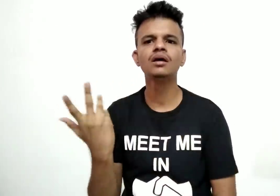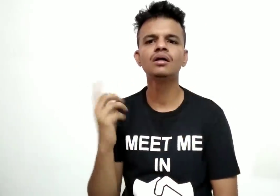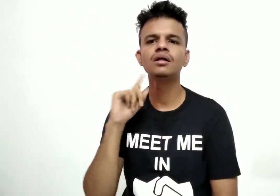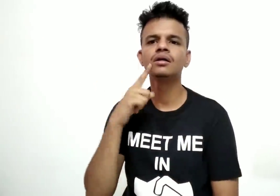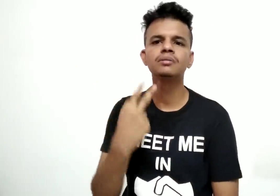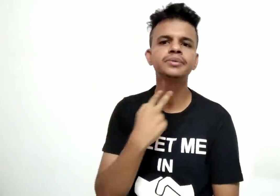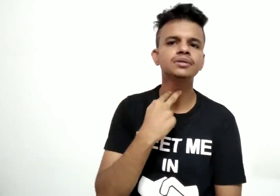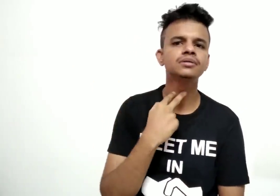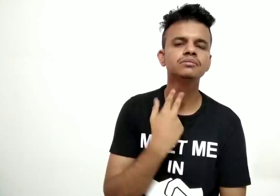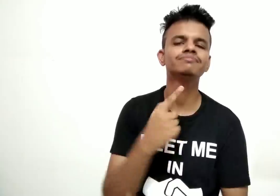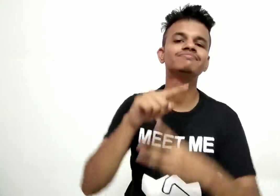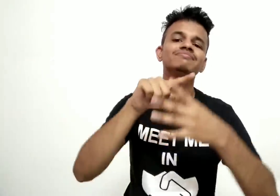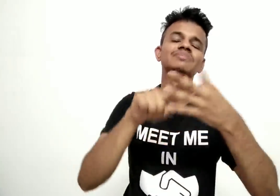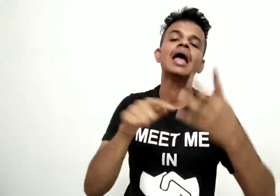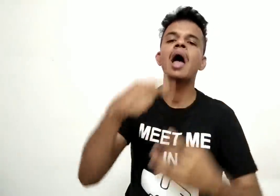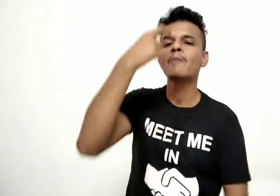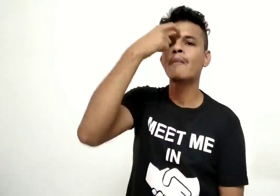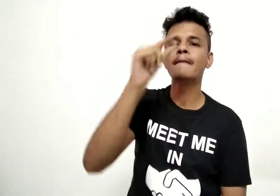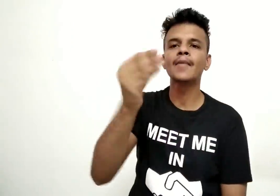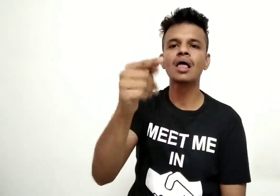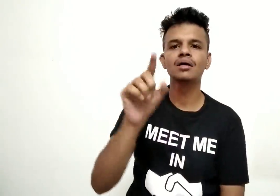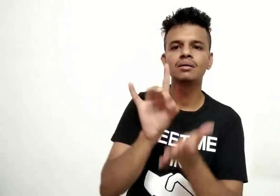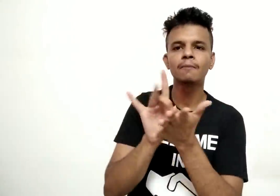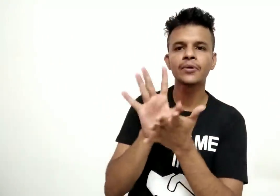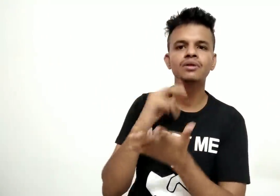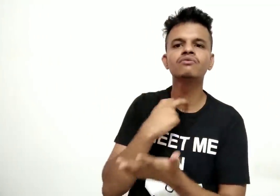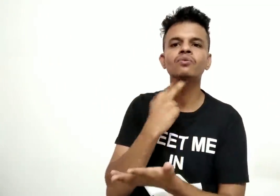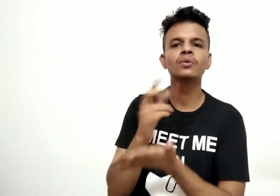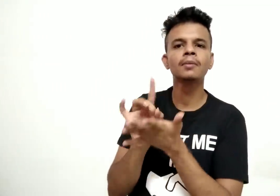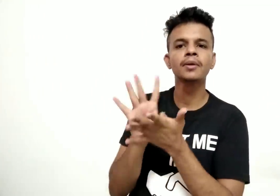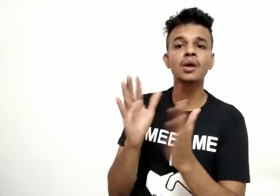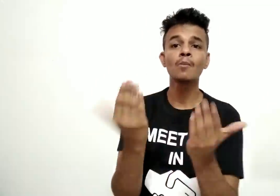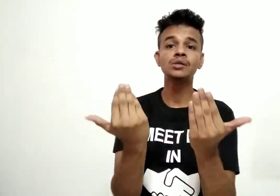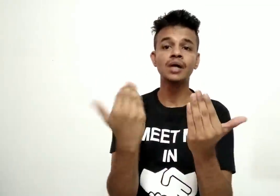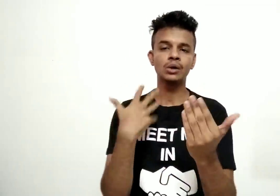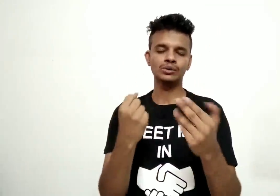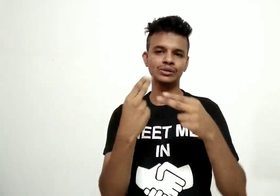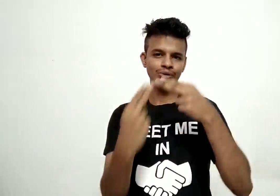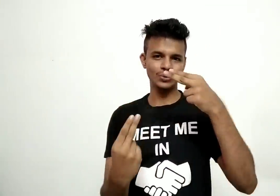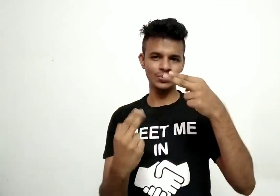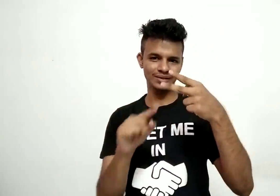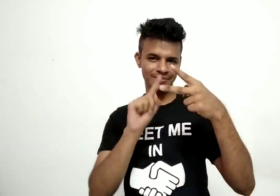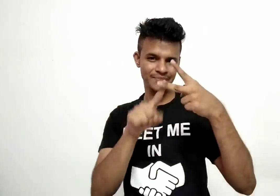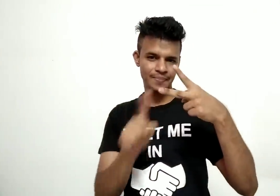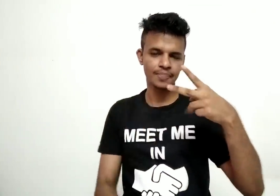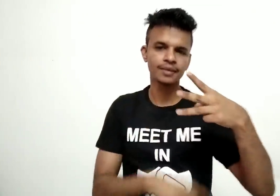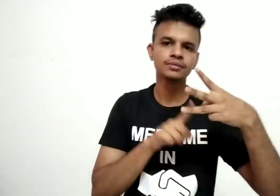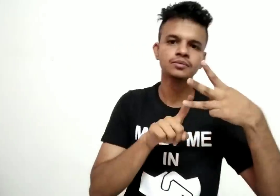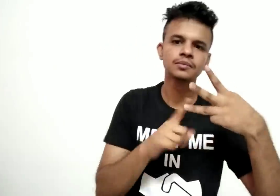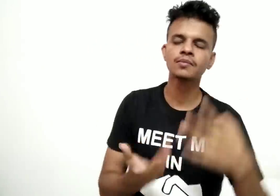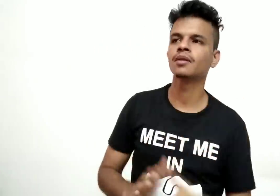सर्जरी पहले ऐसे ही फिट है और सर्जरी के बाद में ऐसे, क्योंकि इससे पहले भी उसका चेहरा कुछ खराब तो था